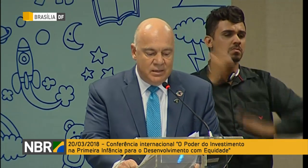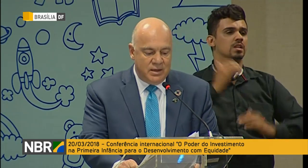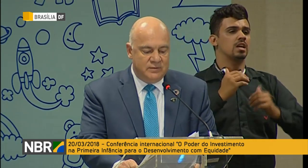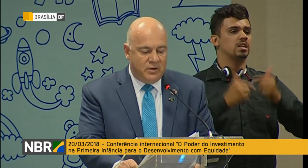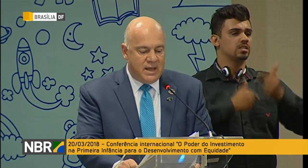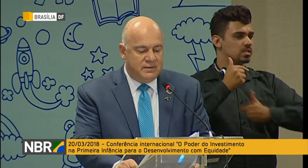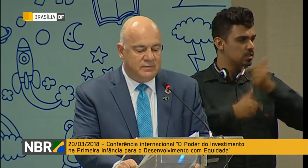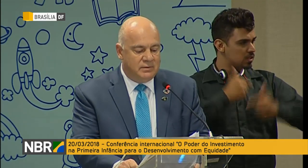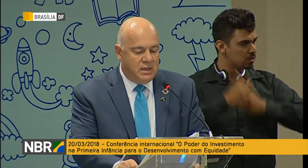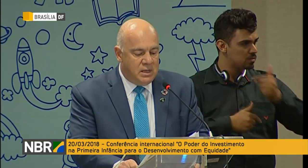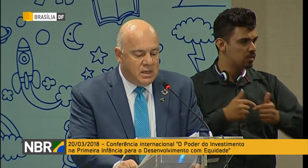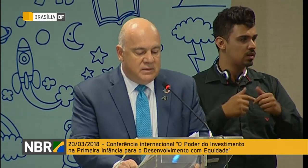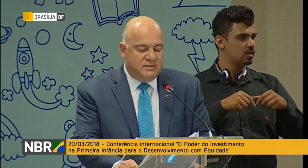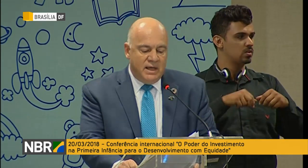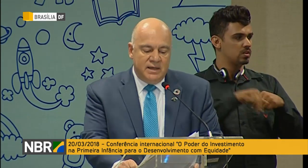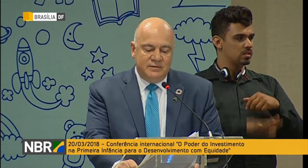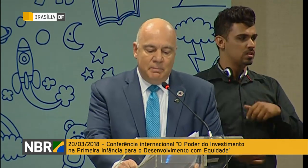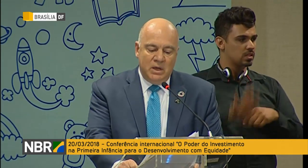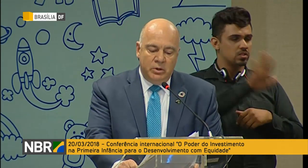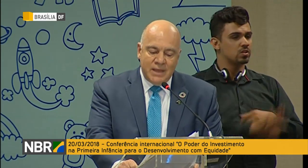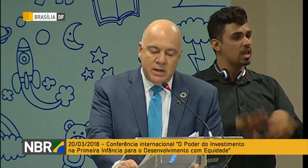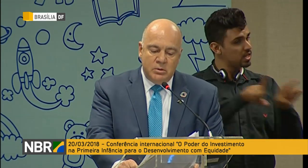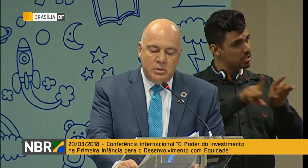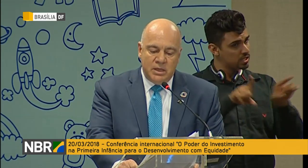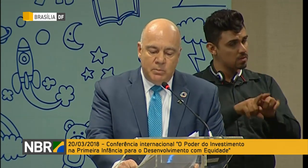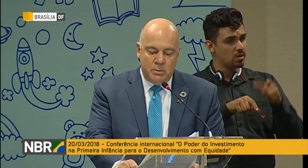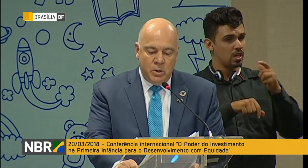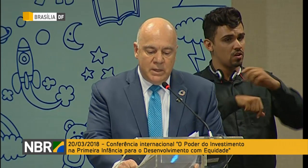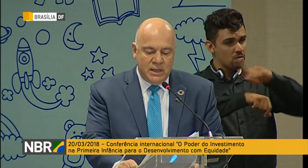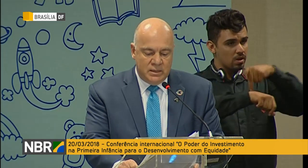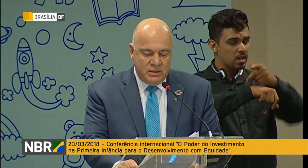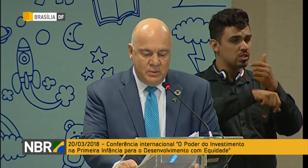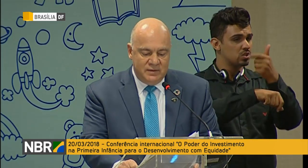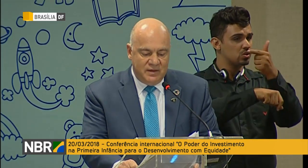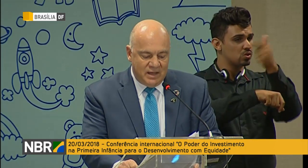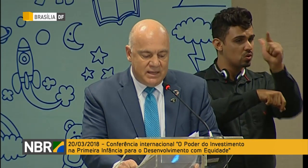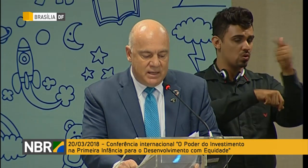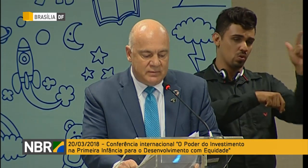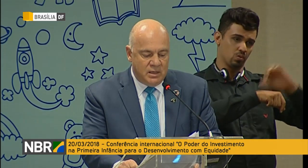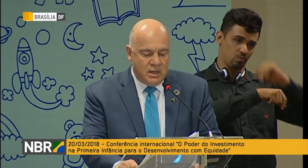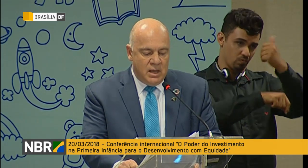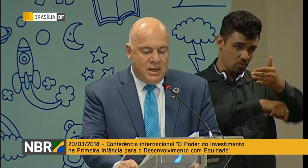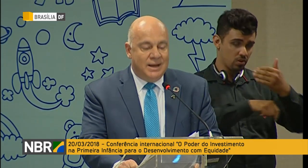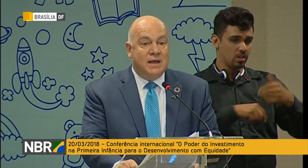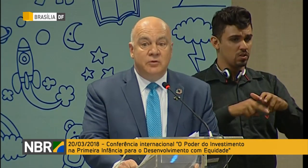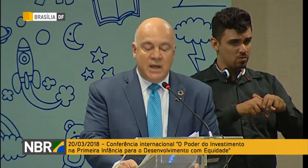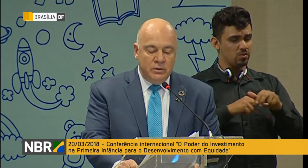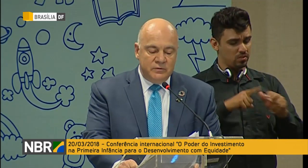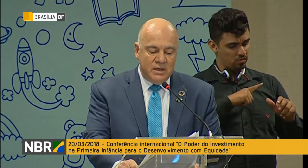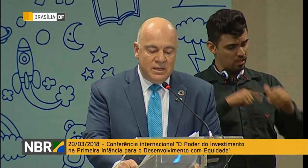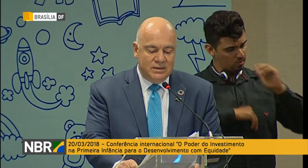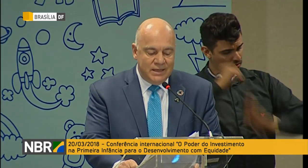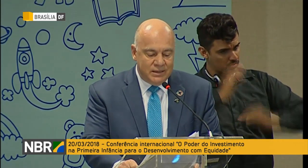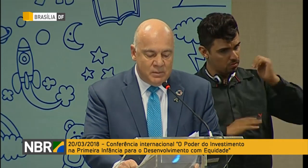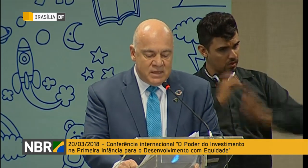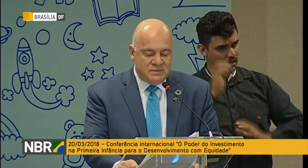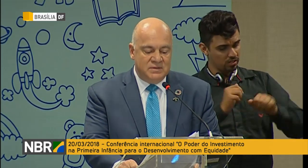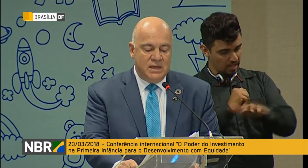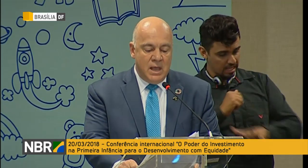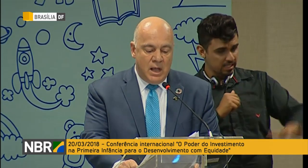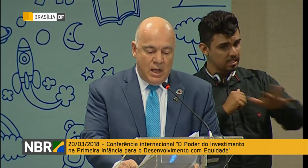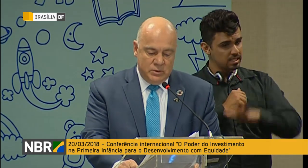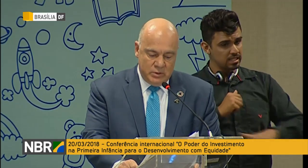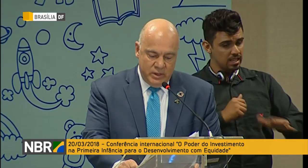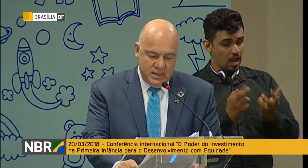e internacionais. Destaca-se pelo diálogo que promove entre diversas áreas, relacionando-se